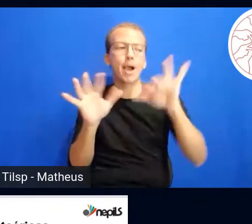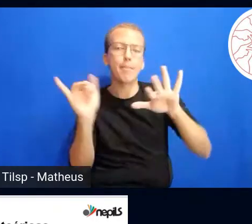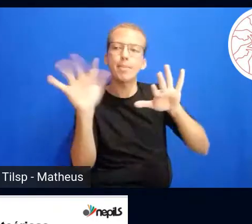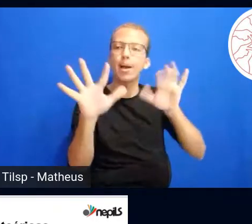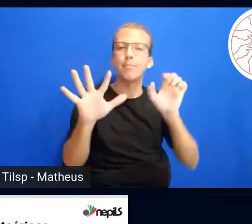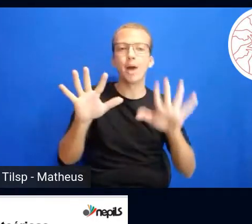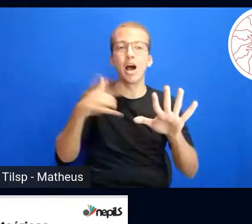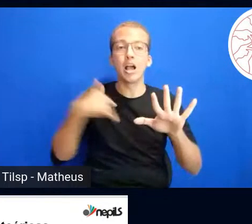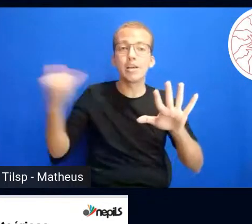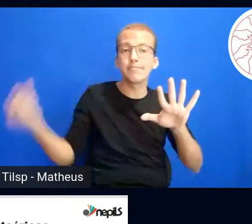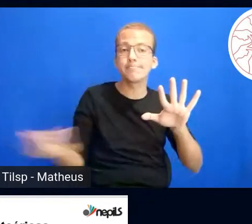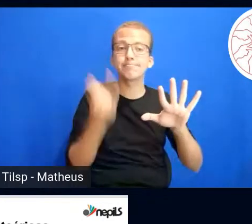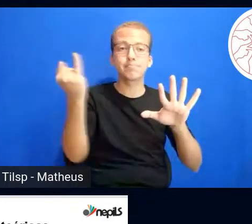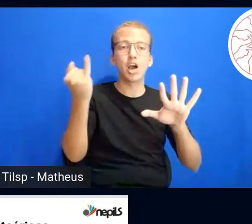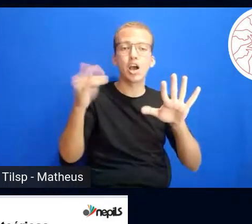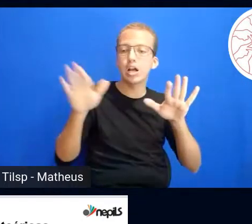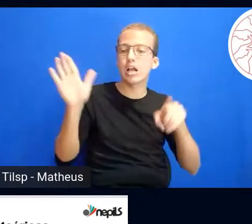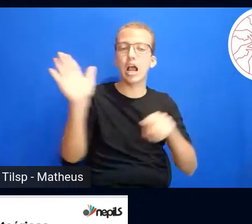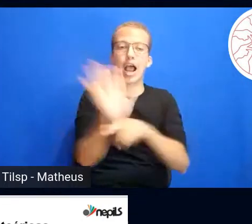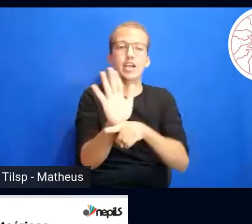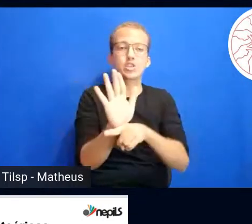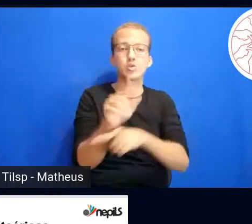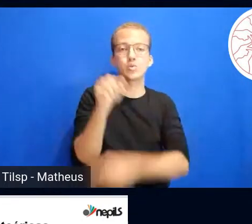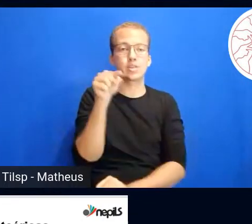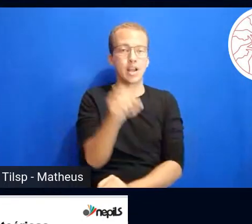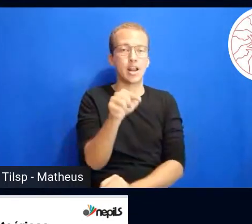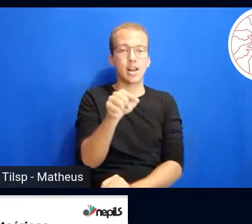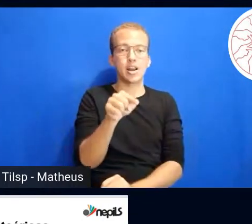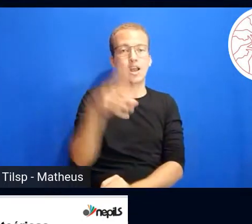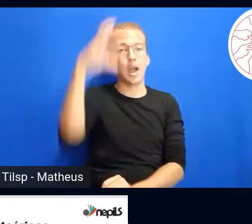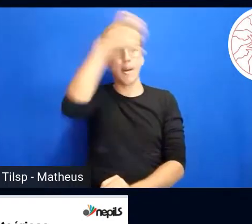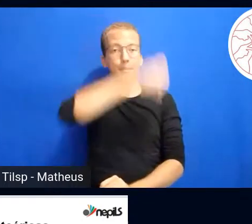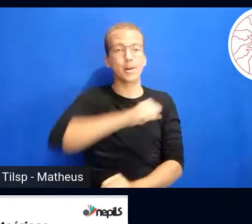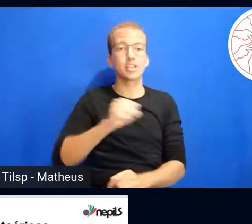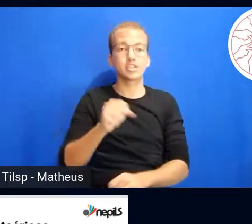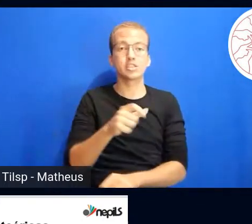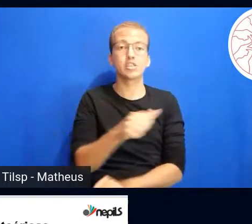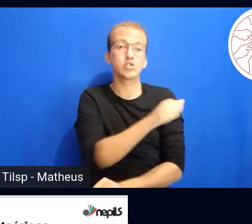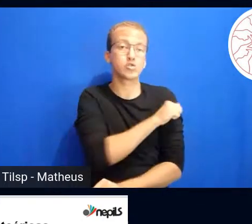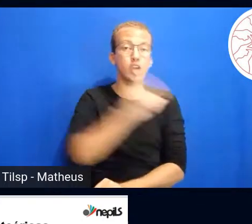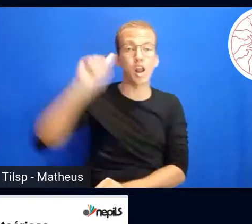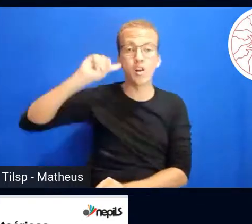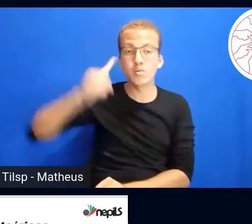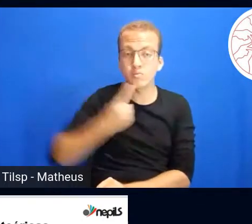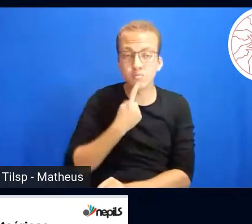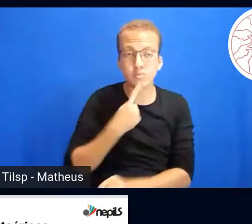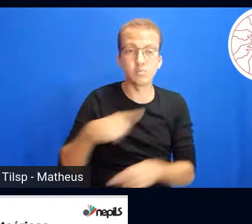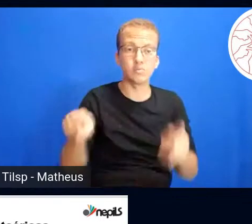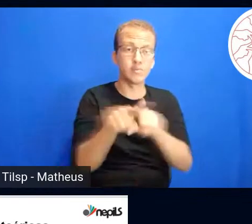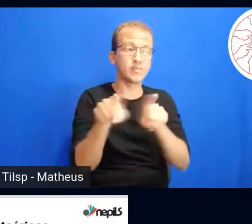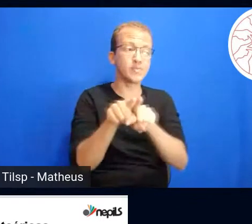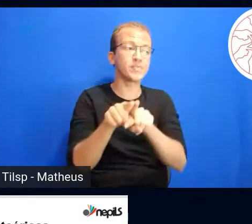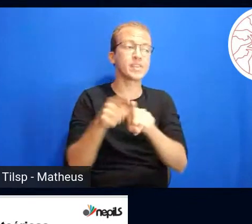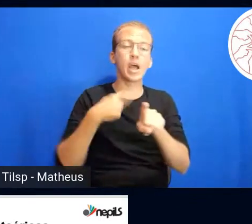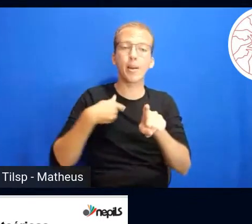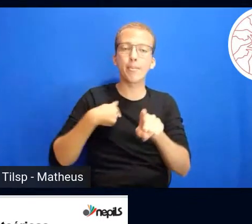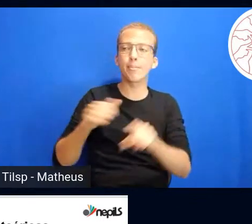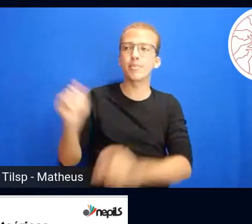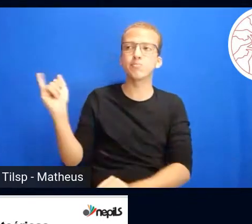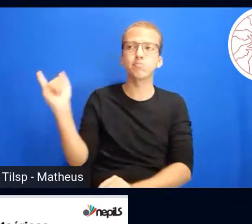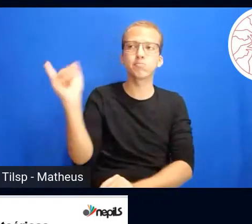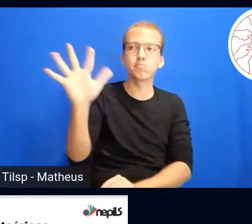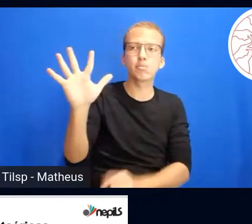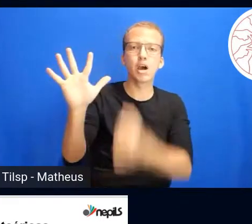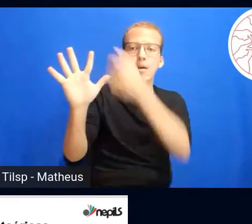magética favorece a aprendizagem dos surdos e a casando com a argumentatividade visual, que é justamente fazer essa análise